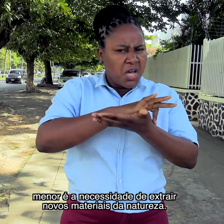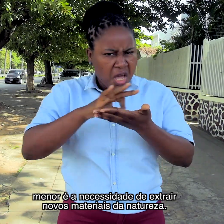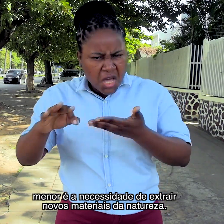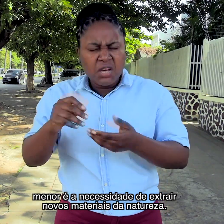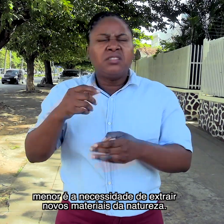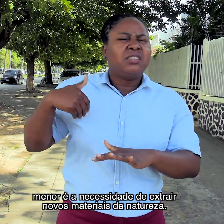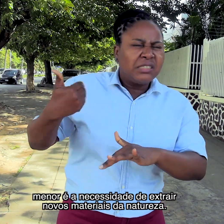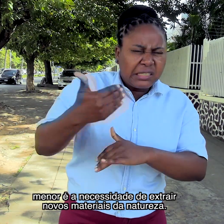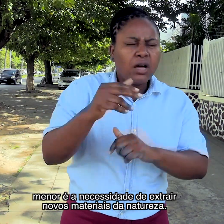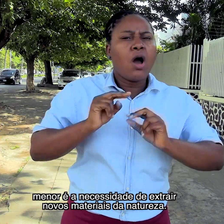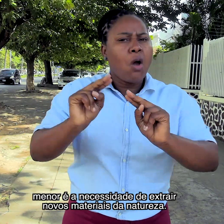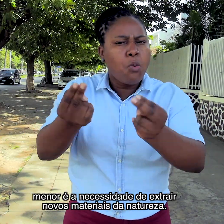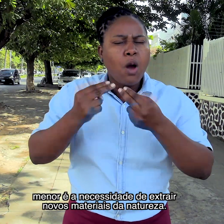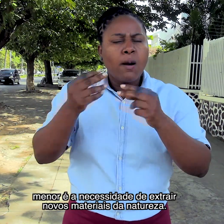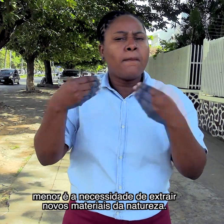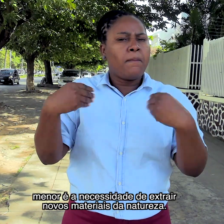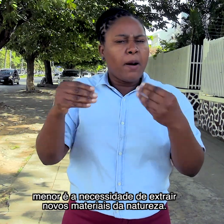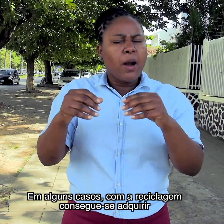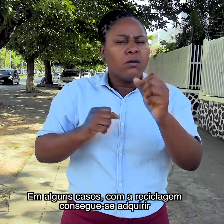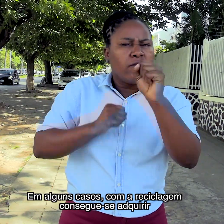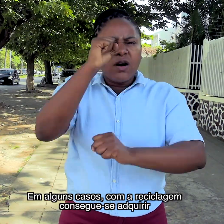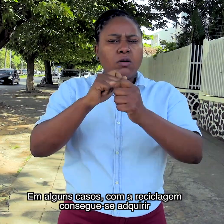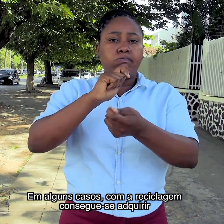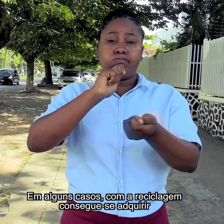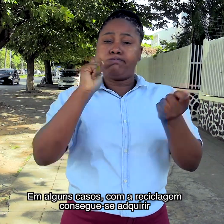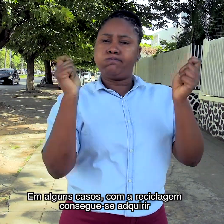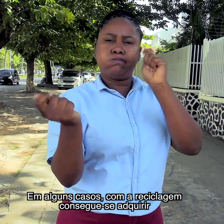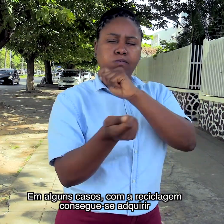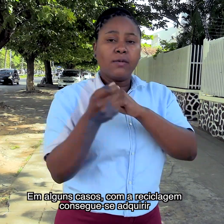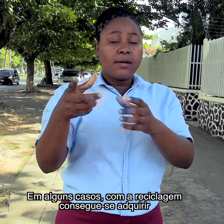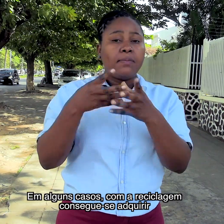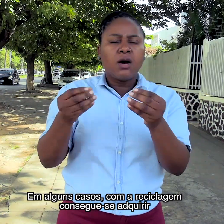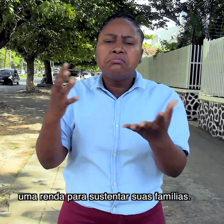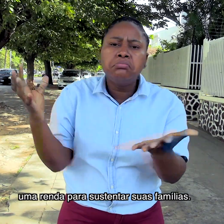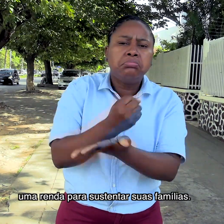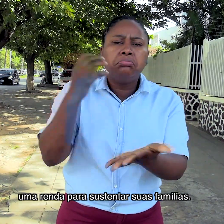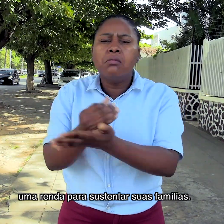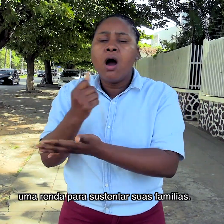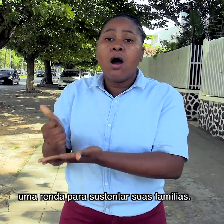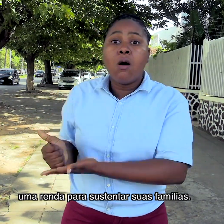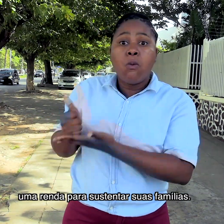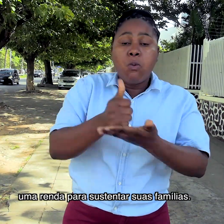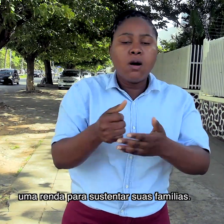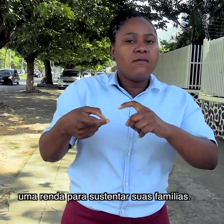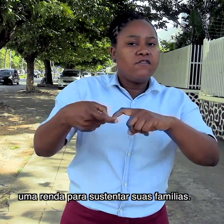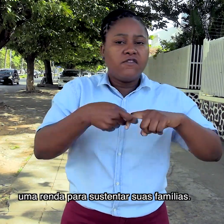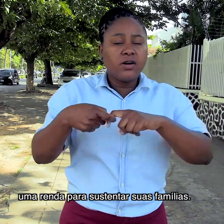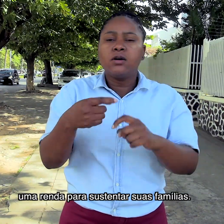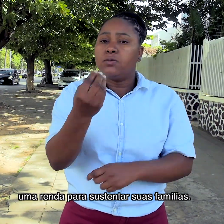extrair novos materiais da natureza. Em alguns casos, com a reciclagem, consegue-se adquirir uma renda para sustentar suas famílias.